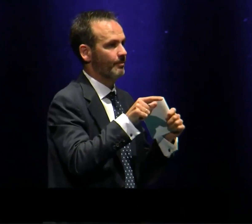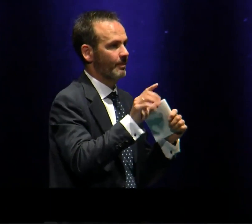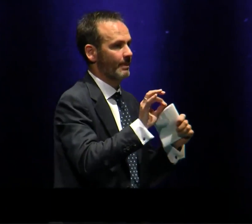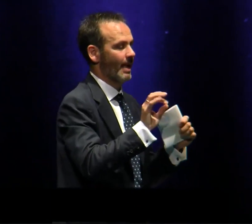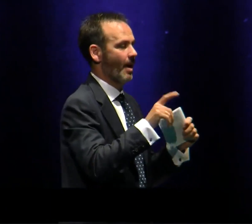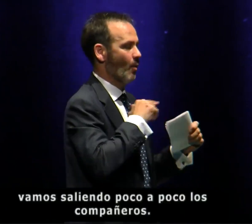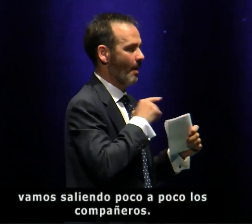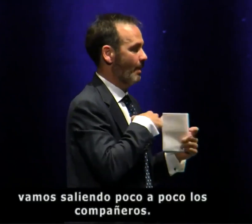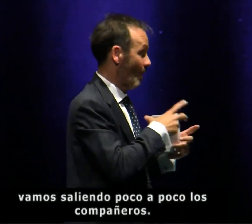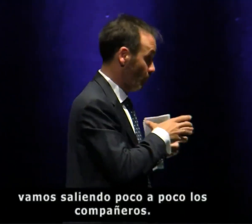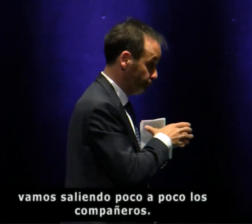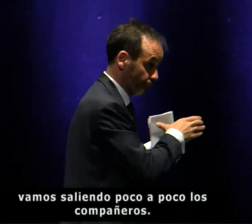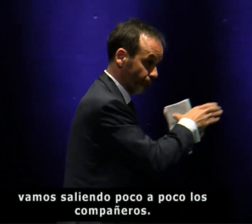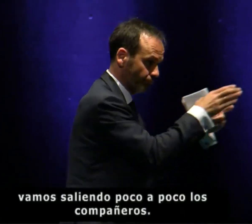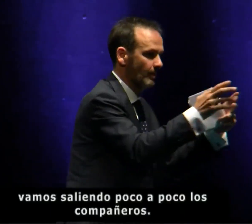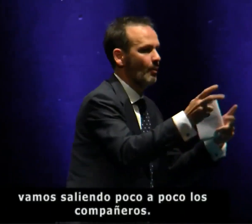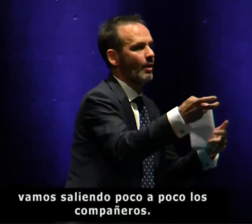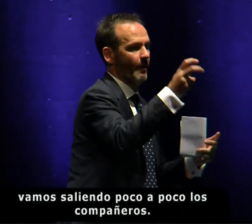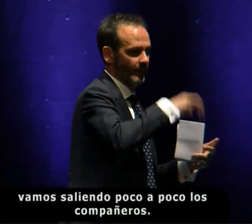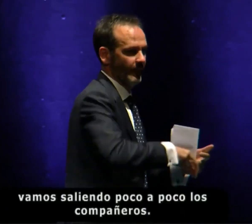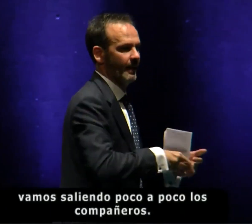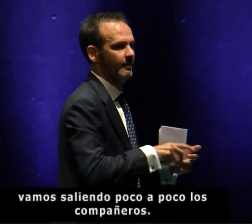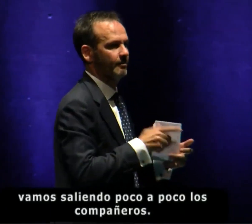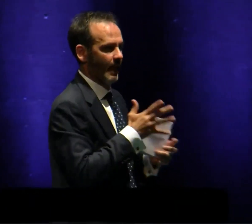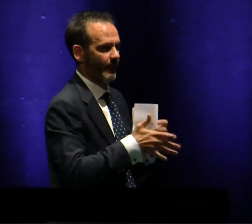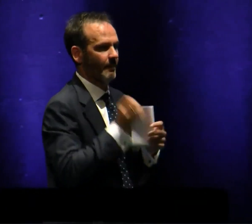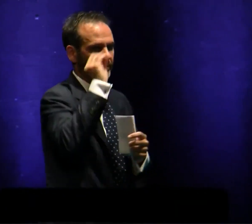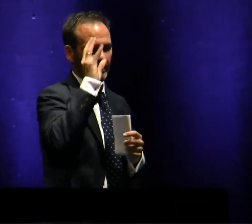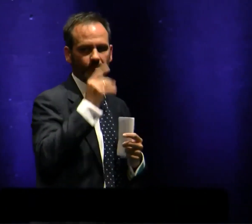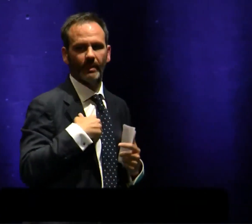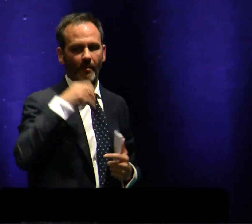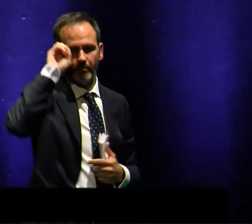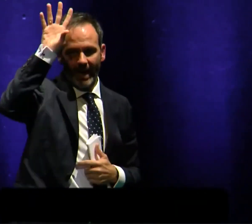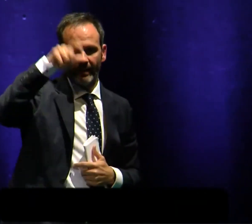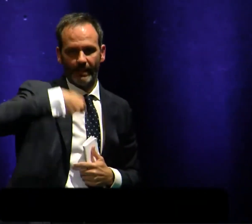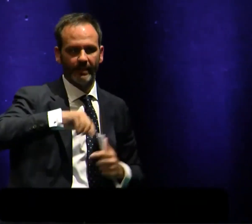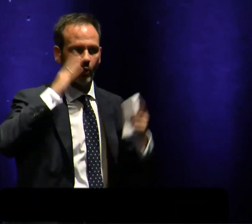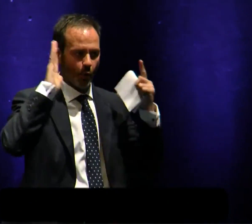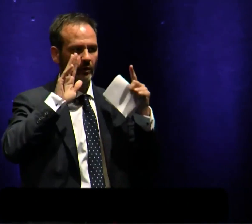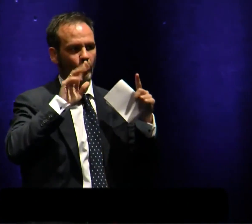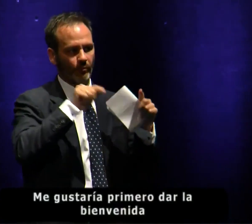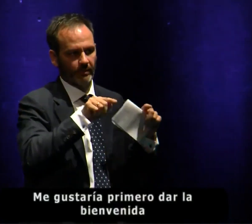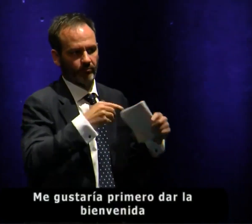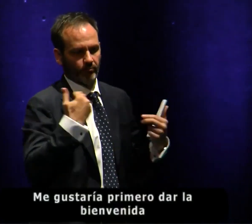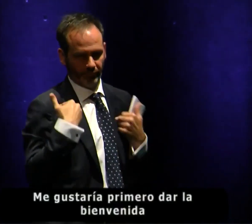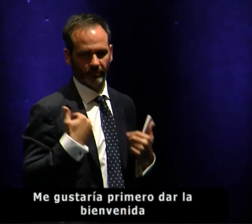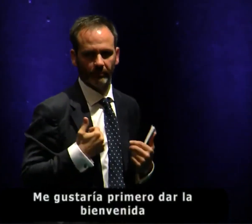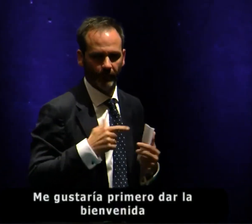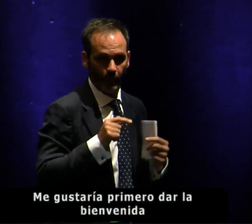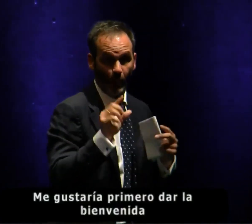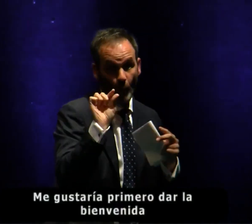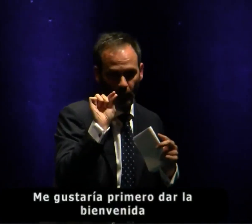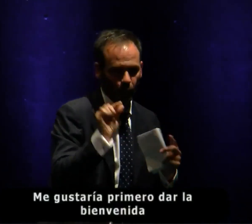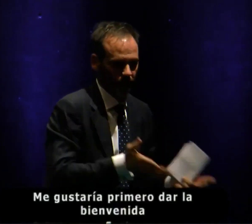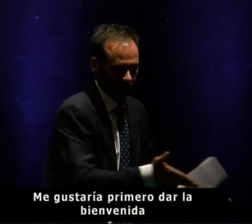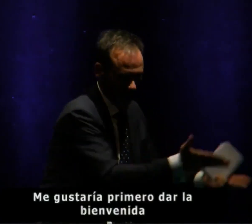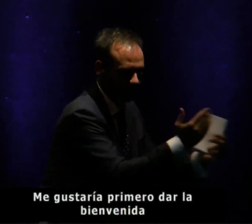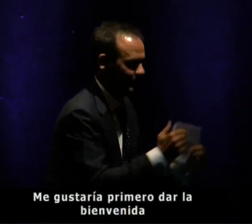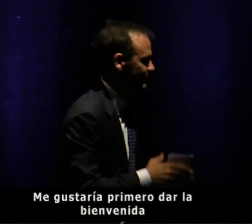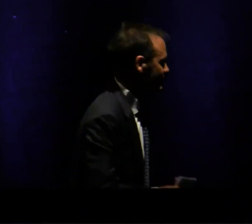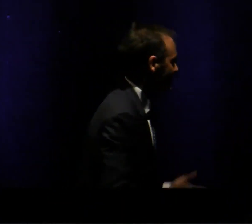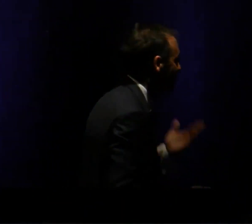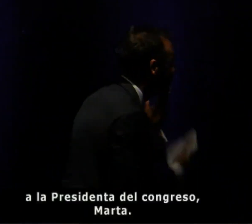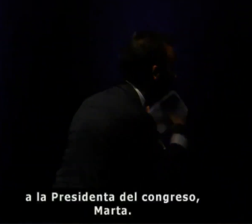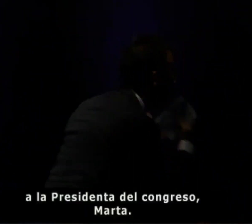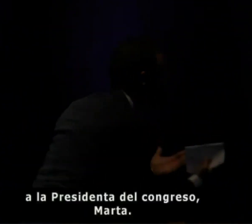la bienvenida a la presidenta del Congreso, a Marta. En cuanto salgamos, que suba Marta, por favor, para la ponencia plenaria, que es la responsable.